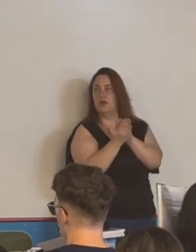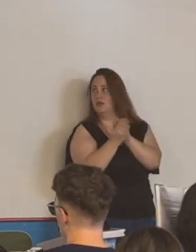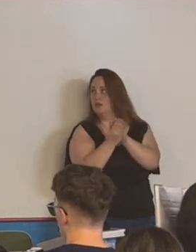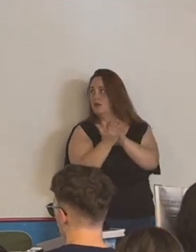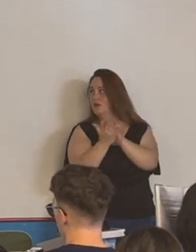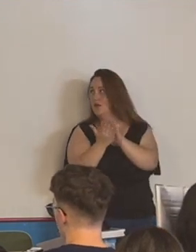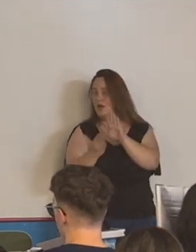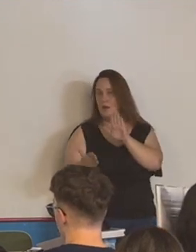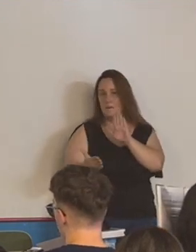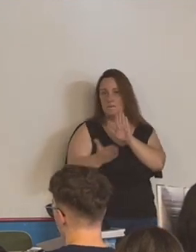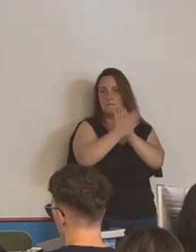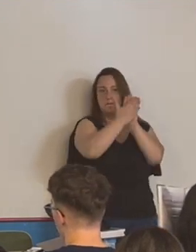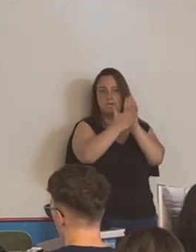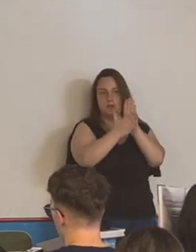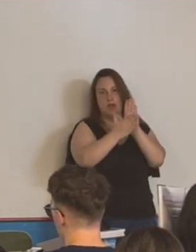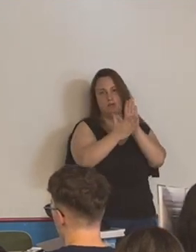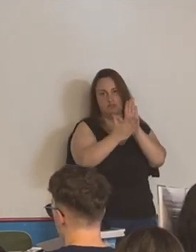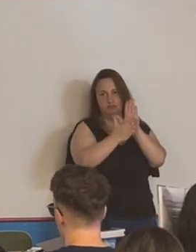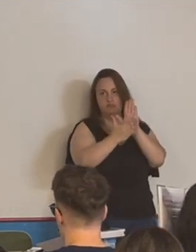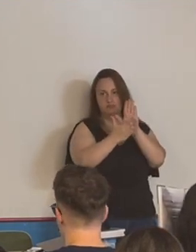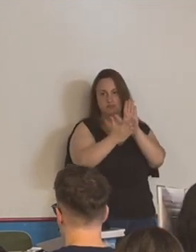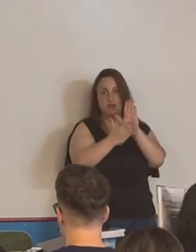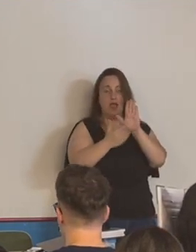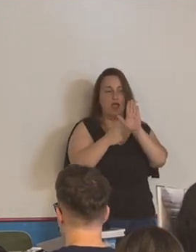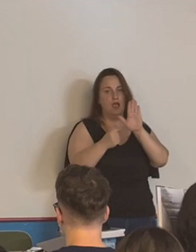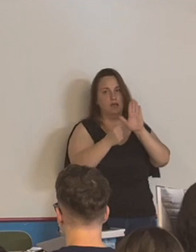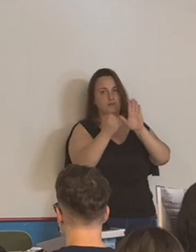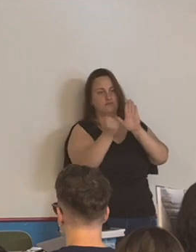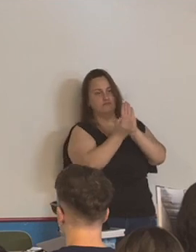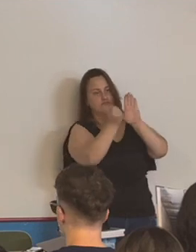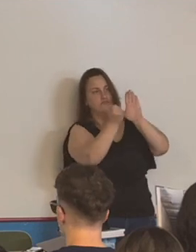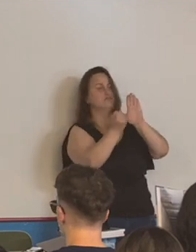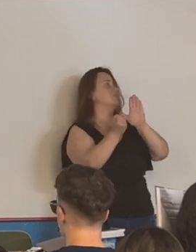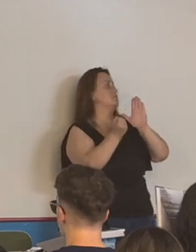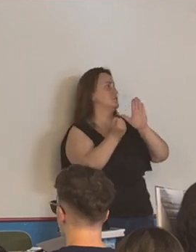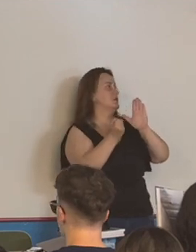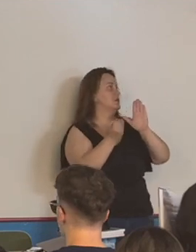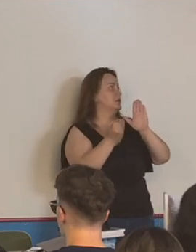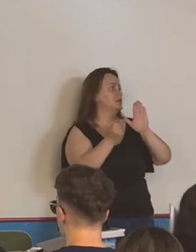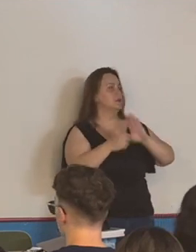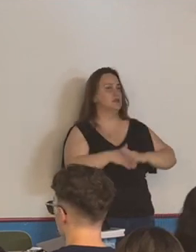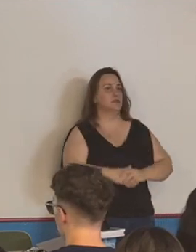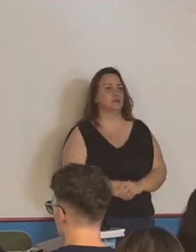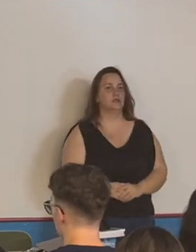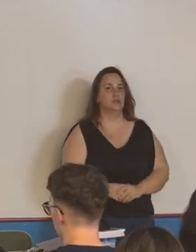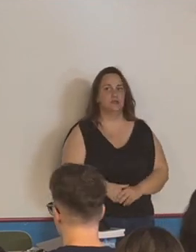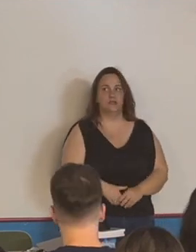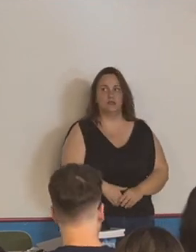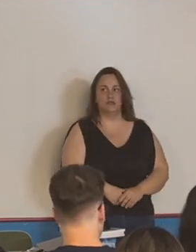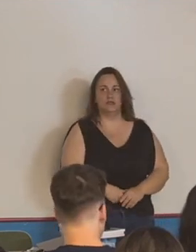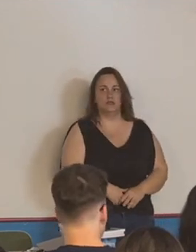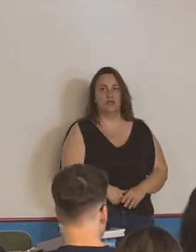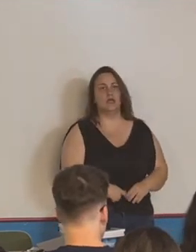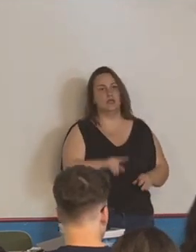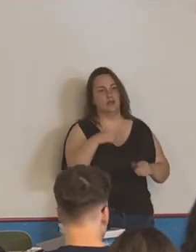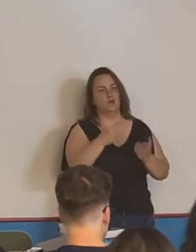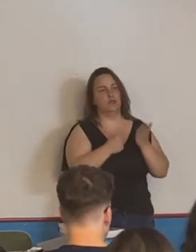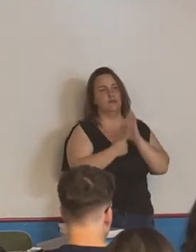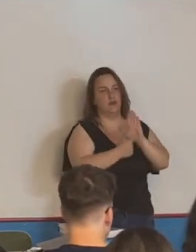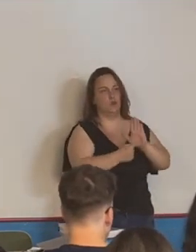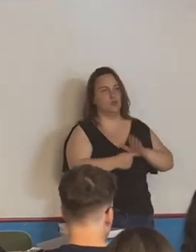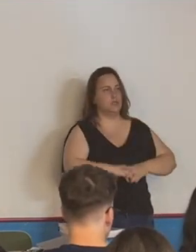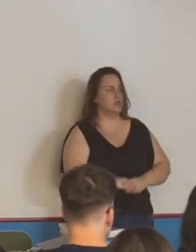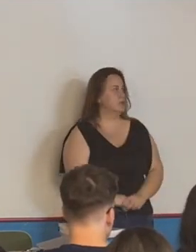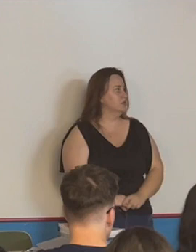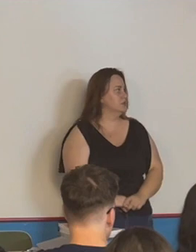e batia na tela assim, e aí o jornal meio que carimbava na tela. Então, depois eu mostro um detalhe sobre isso.